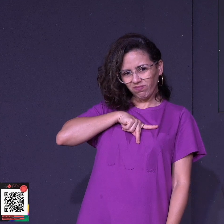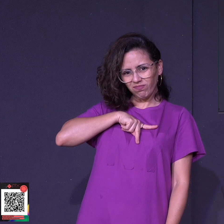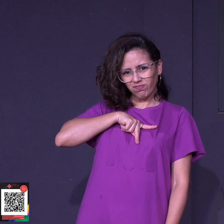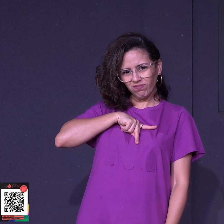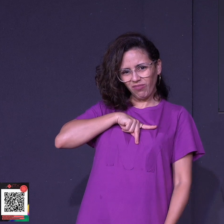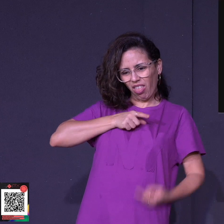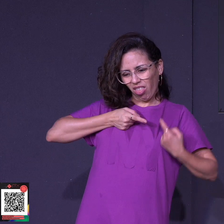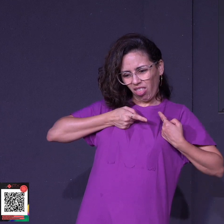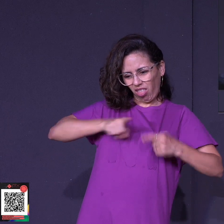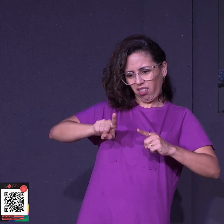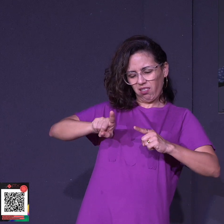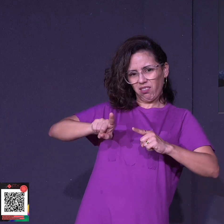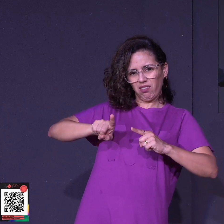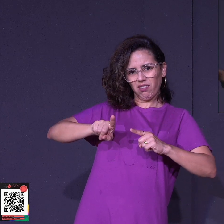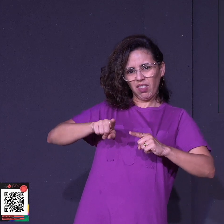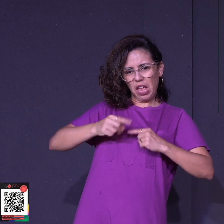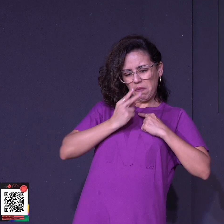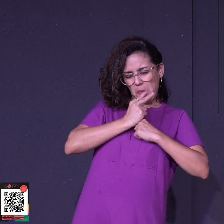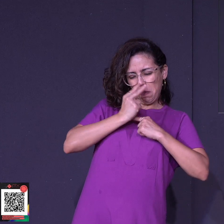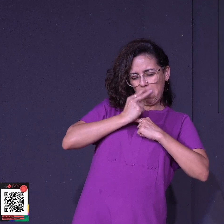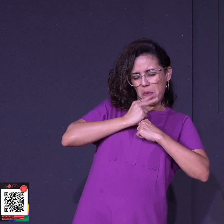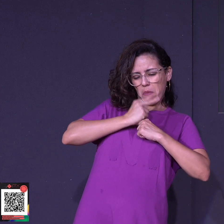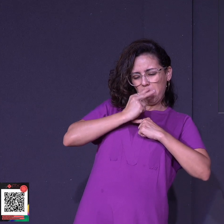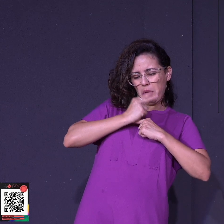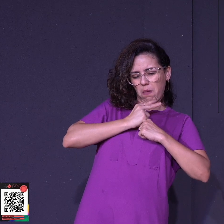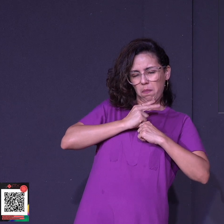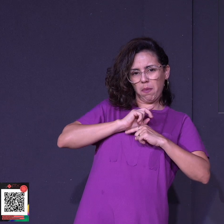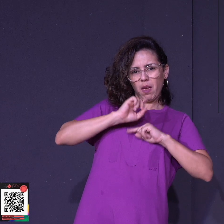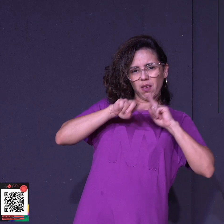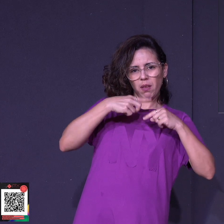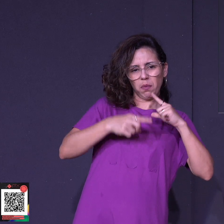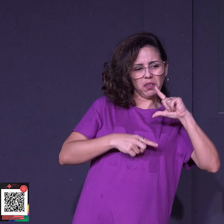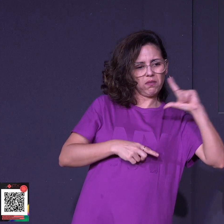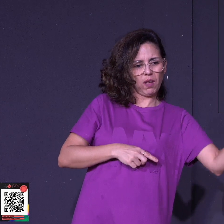se defender e depois foge para se proteger.